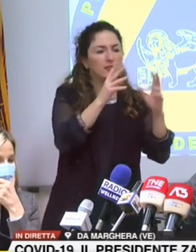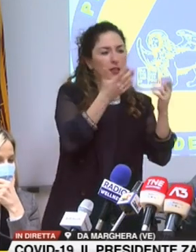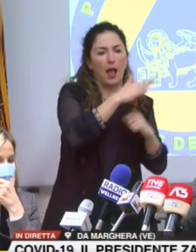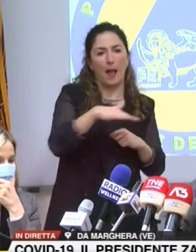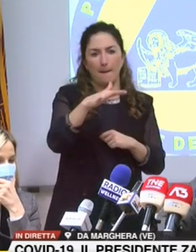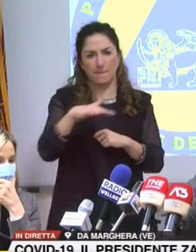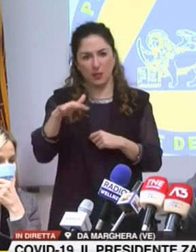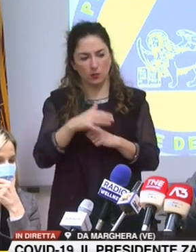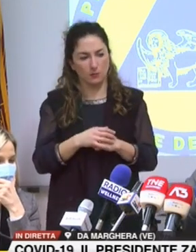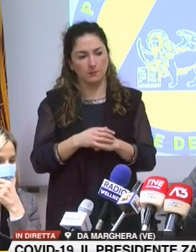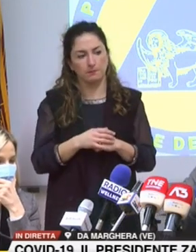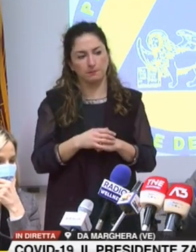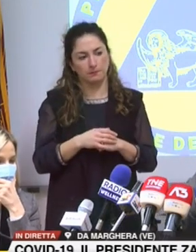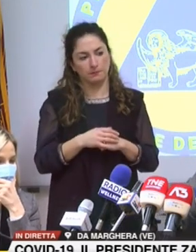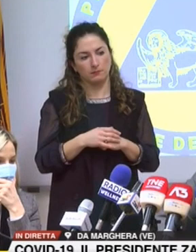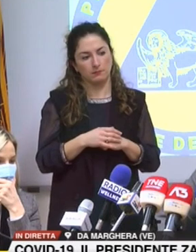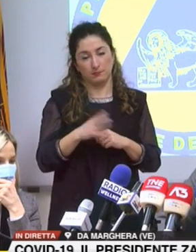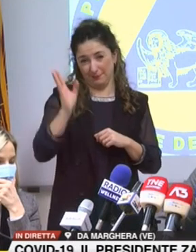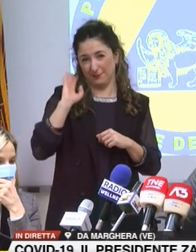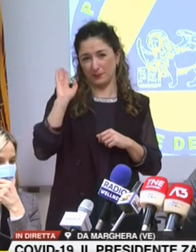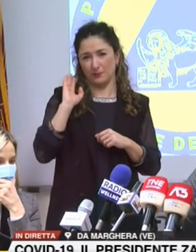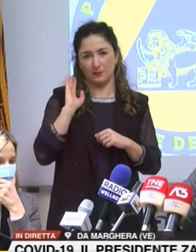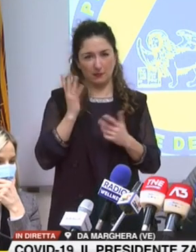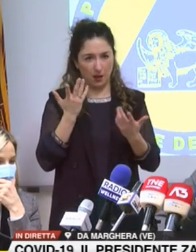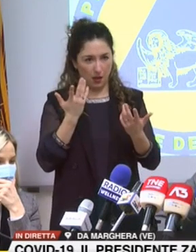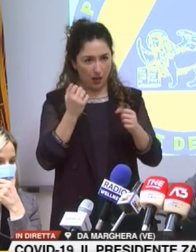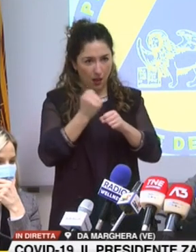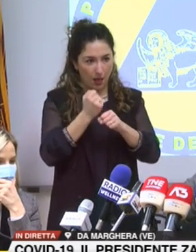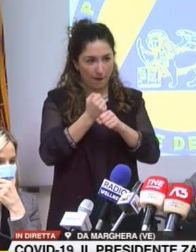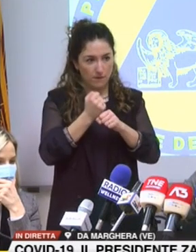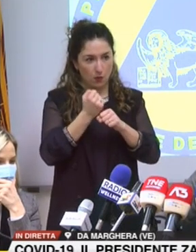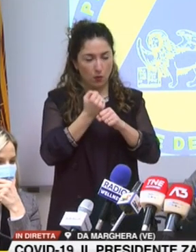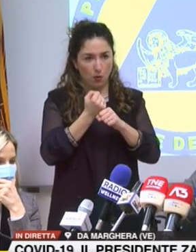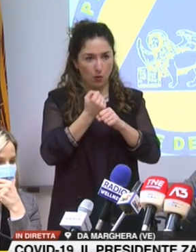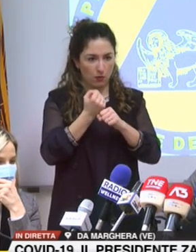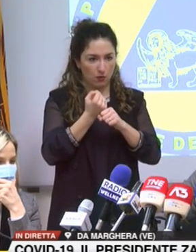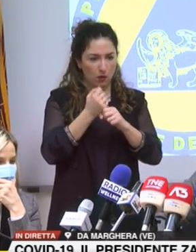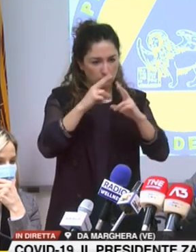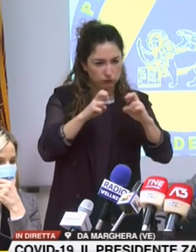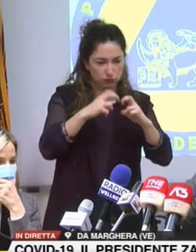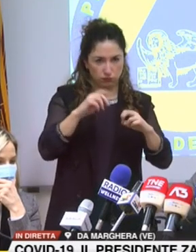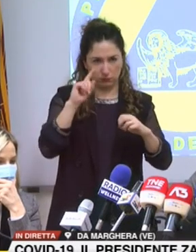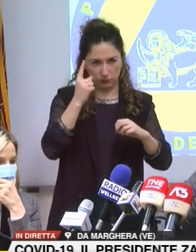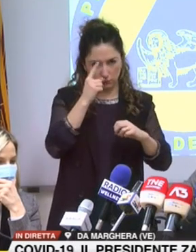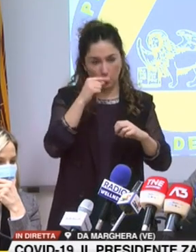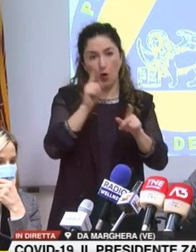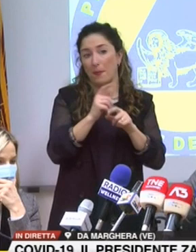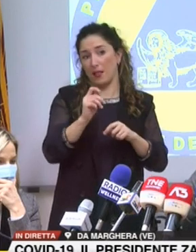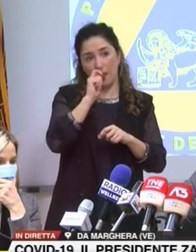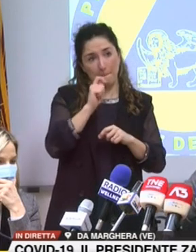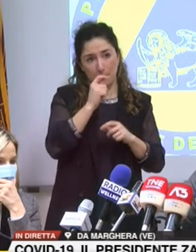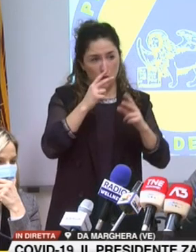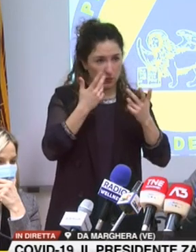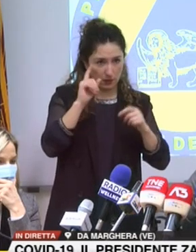capite che una volta fare la sequenziazione era un lavoro di fino, ma come fare il tampone era un lavoro di fino. Oggi vedete che